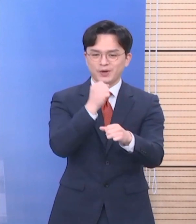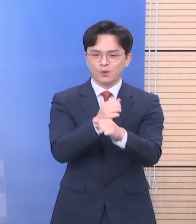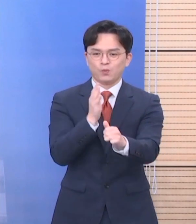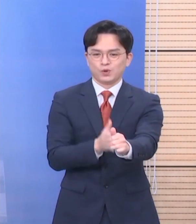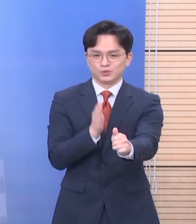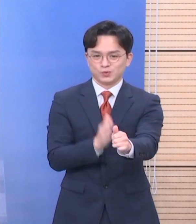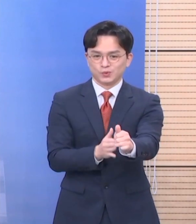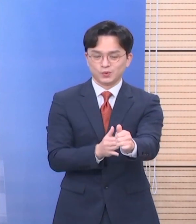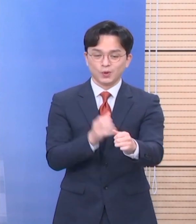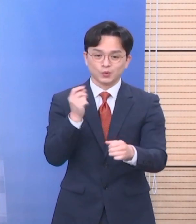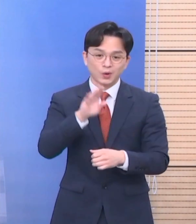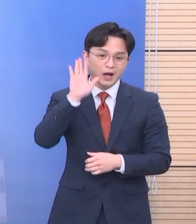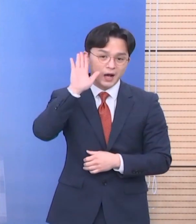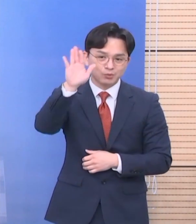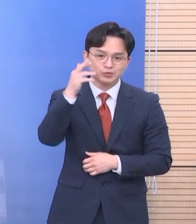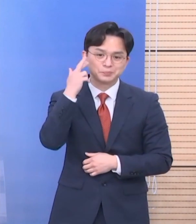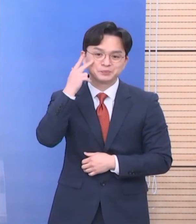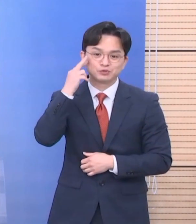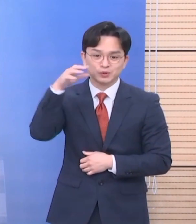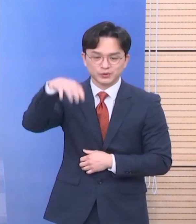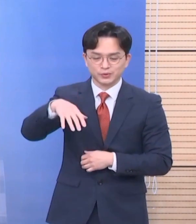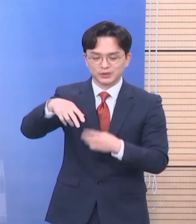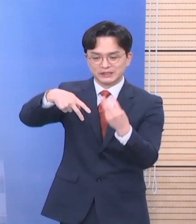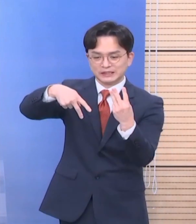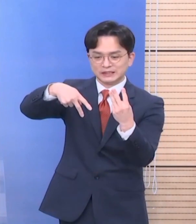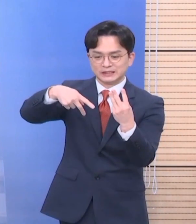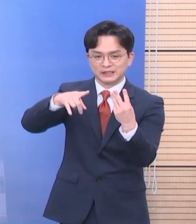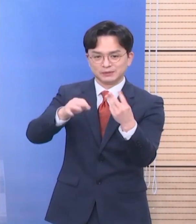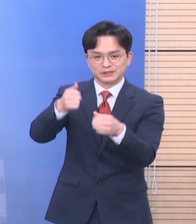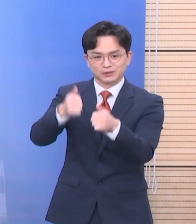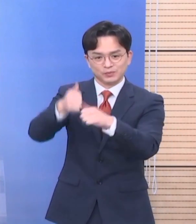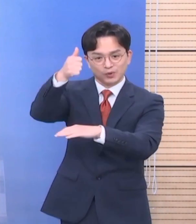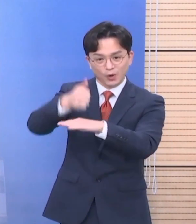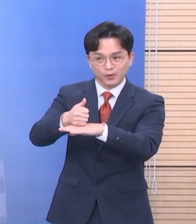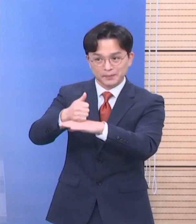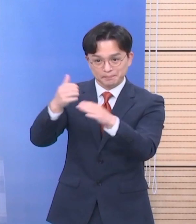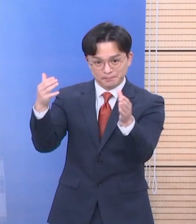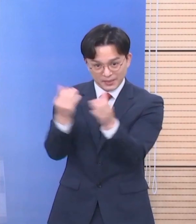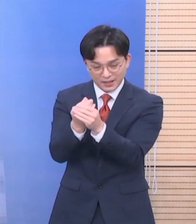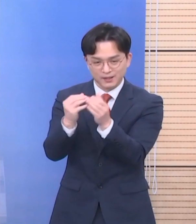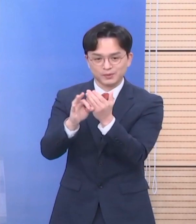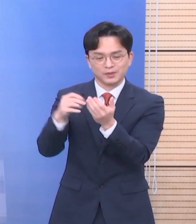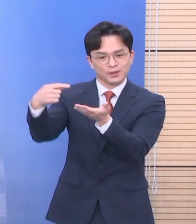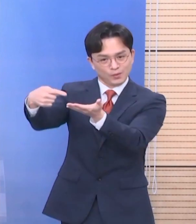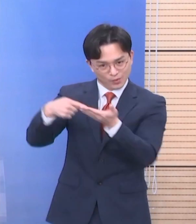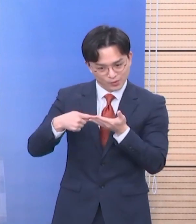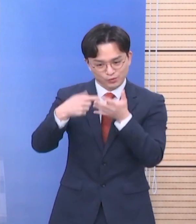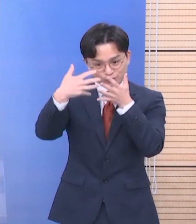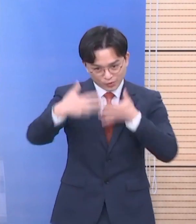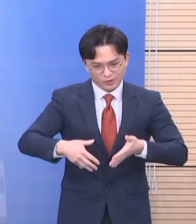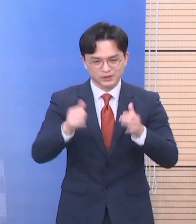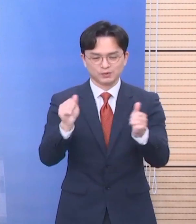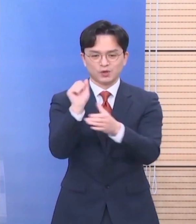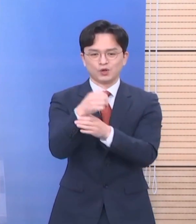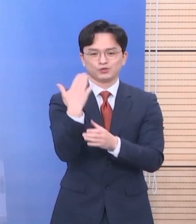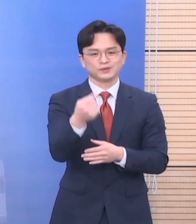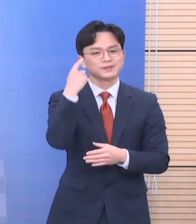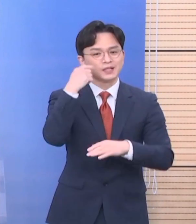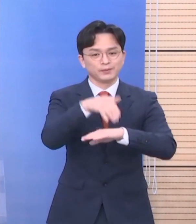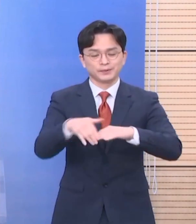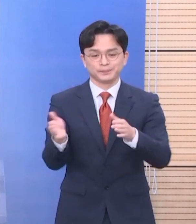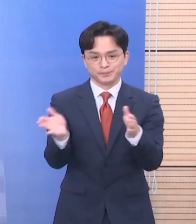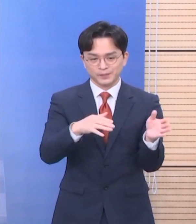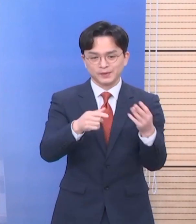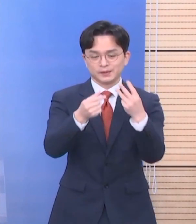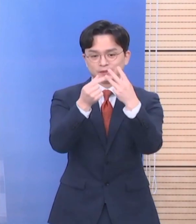자료를 제출할 것을 권고했습니다. 셋째, 안전성 수용 가능 여부에 대한